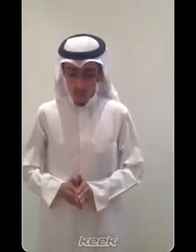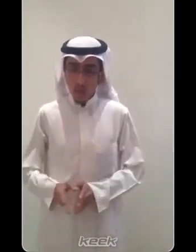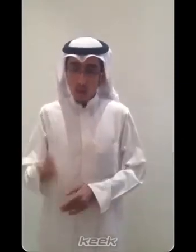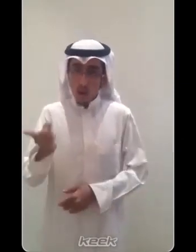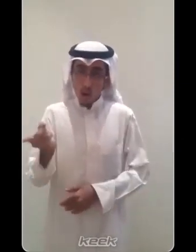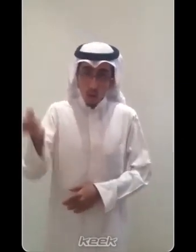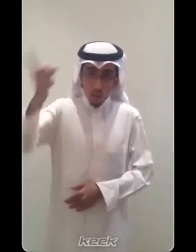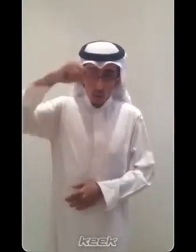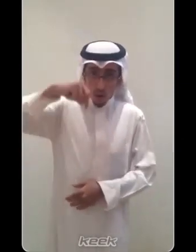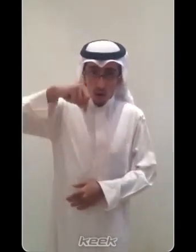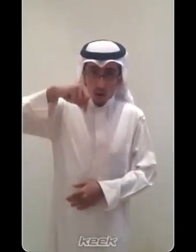بكرة